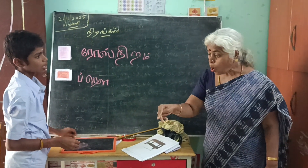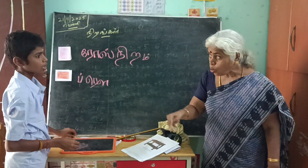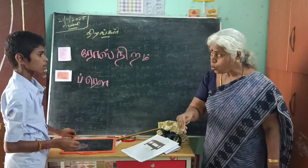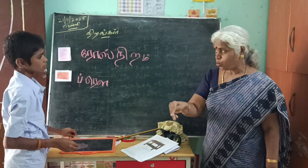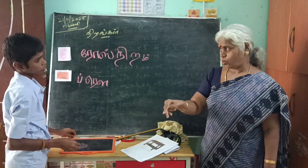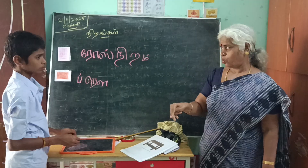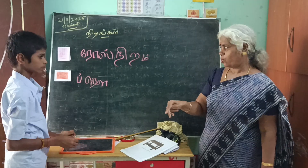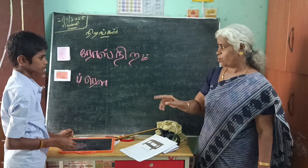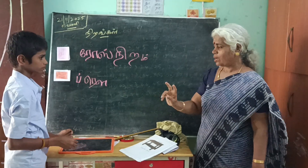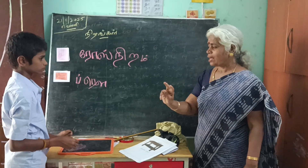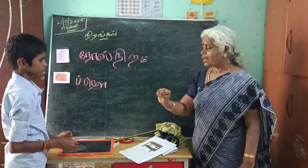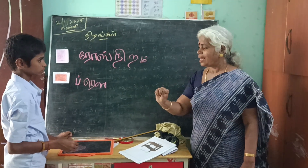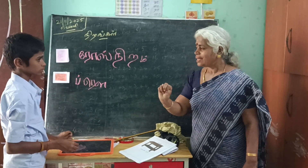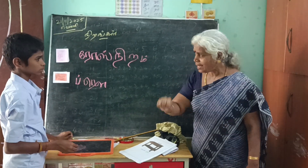ரவ். இன்